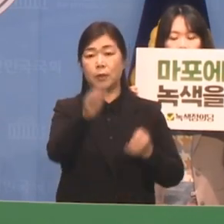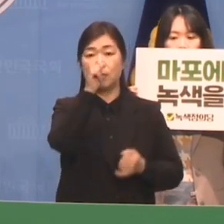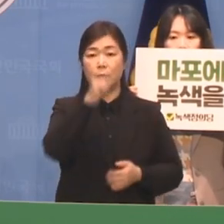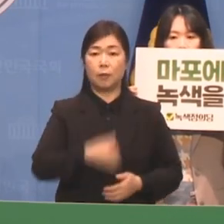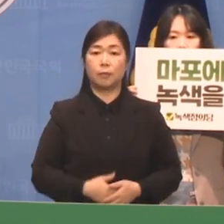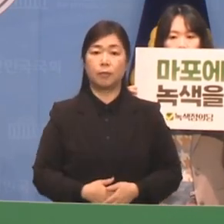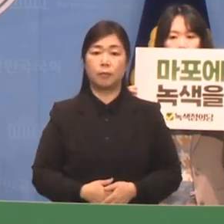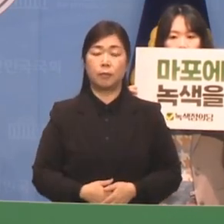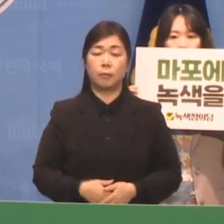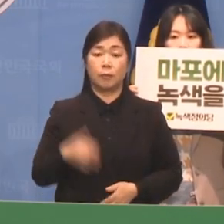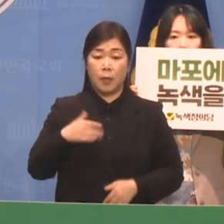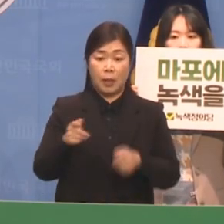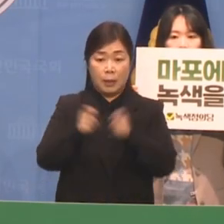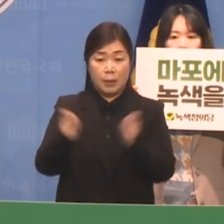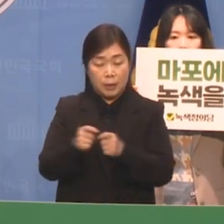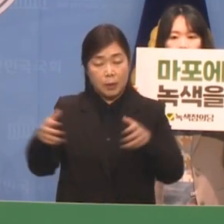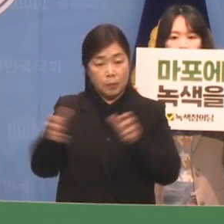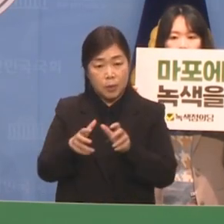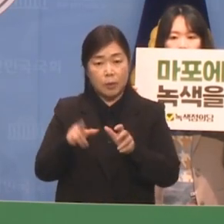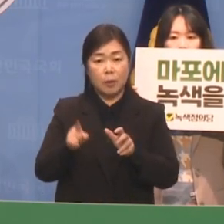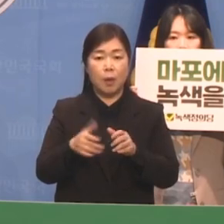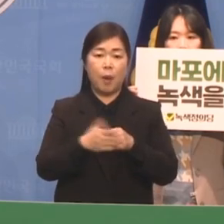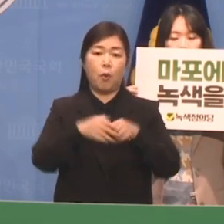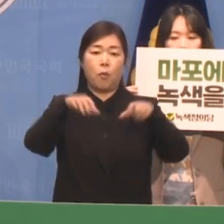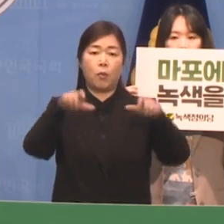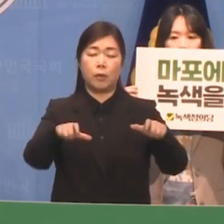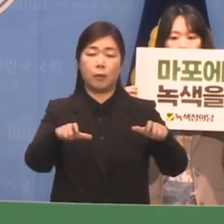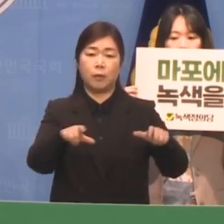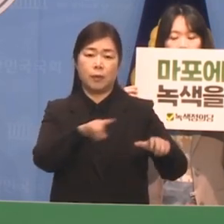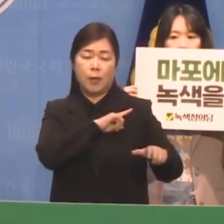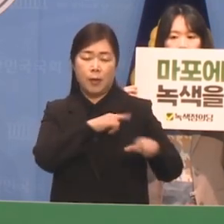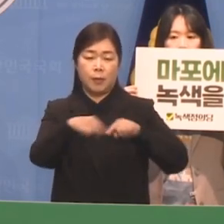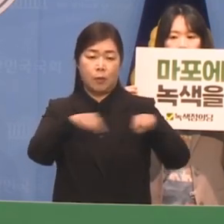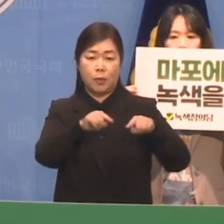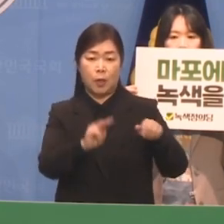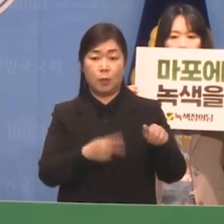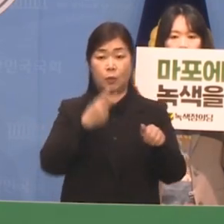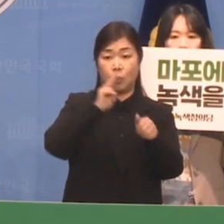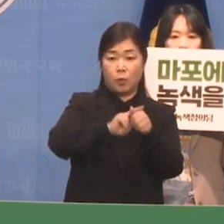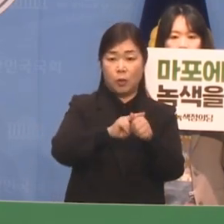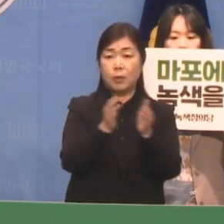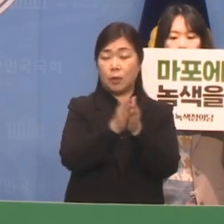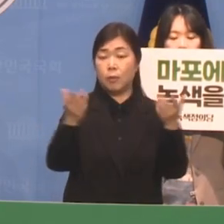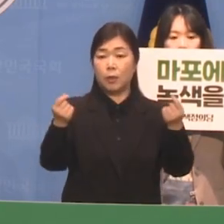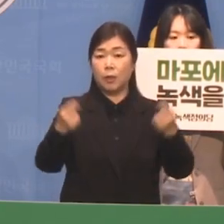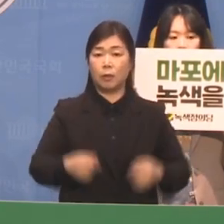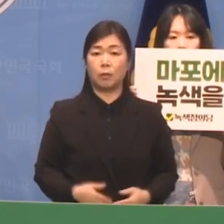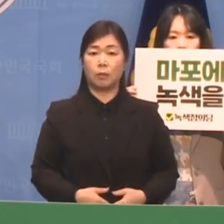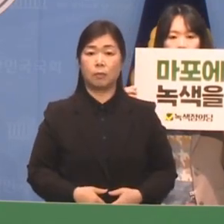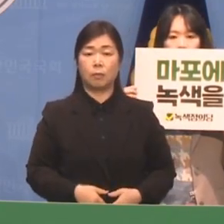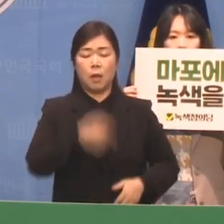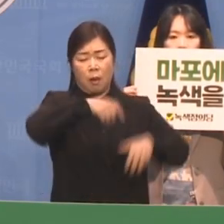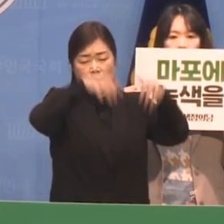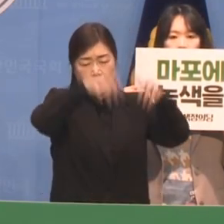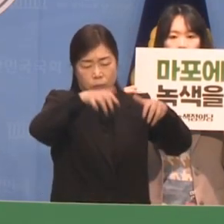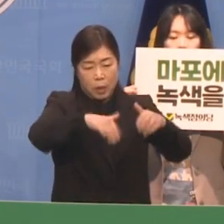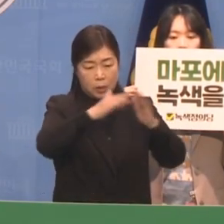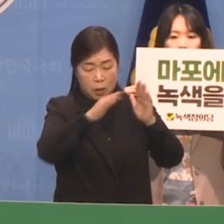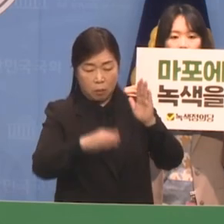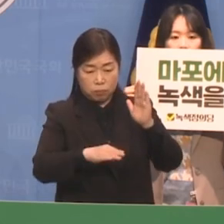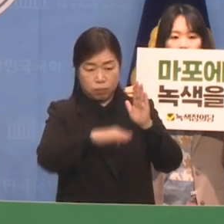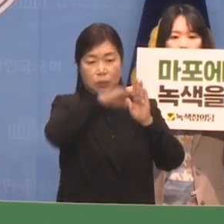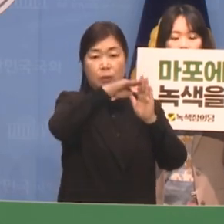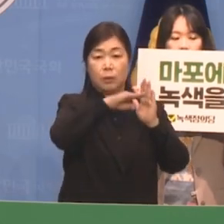팀 김혜미는 마포에서 이들과 함께 가장 정치적인 도전을 시작하겠습니다. 폭우로 집이 잠기고